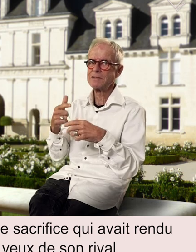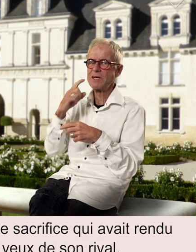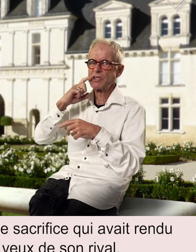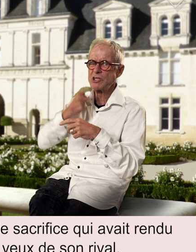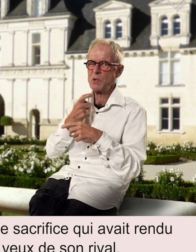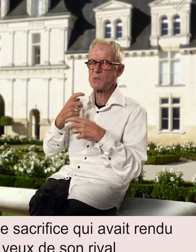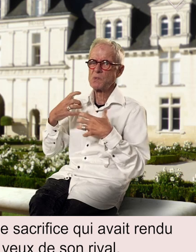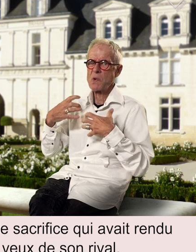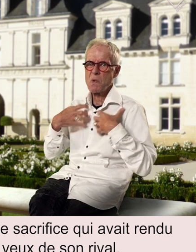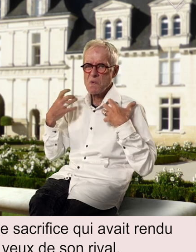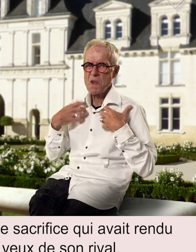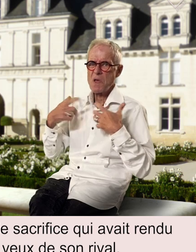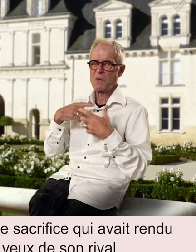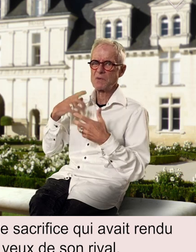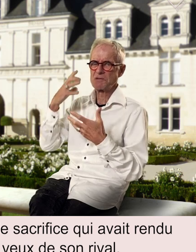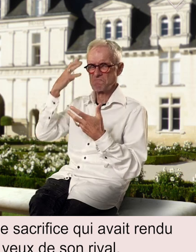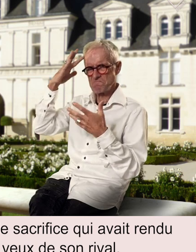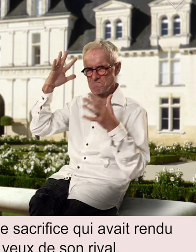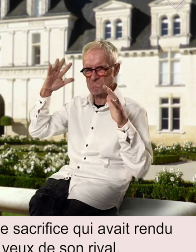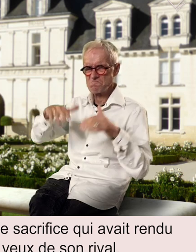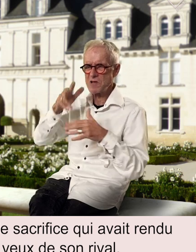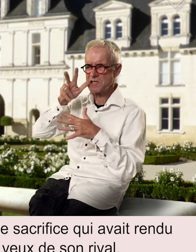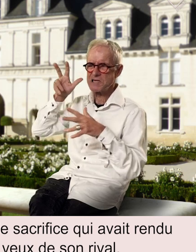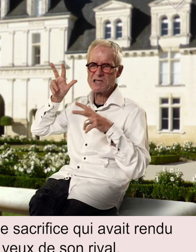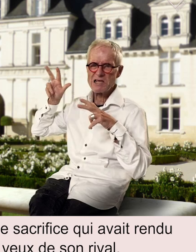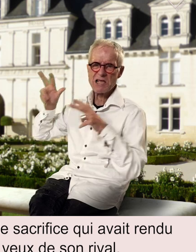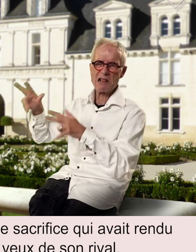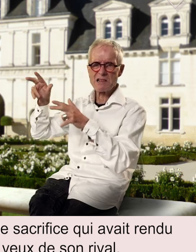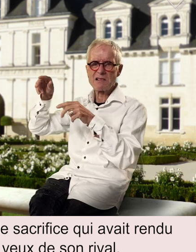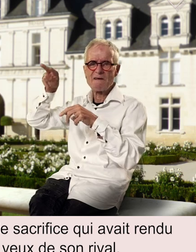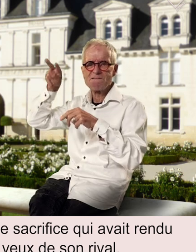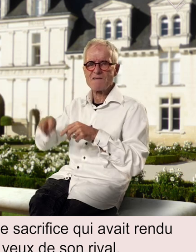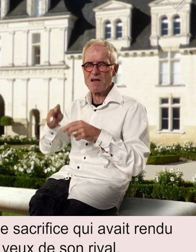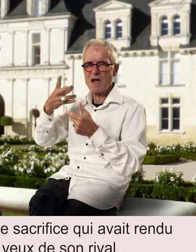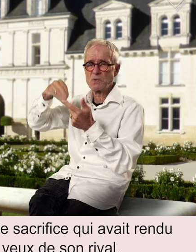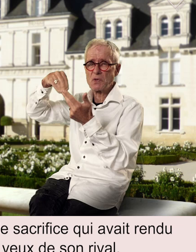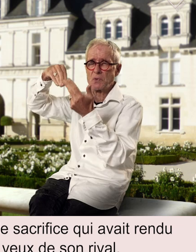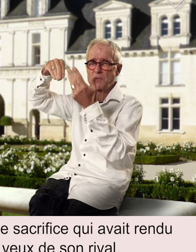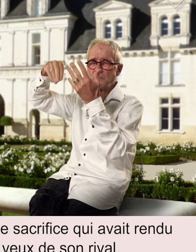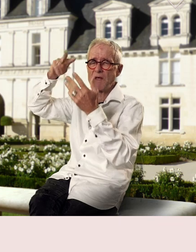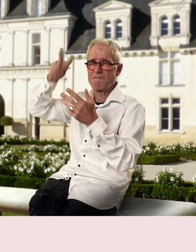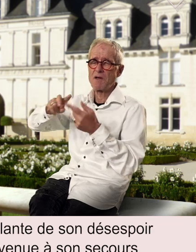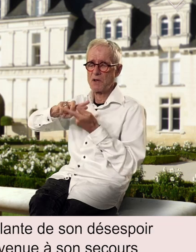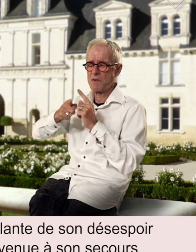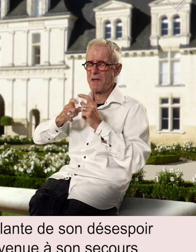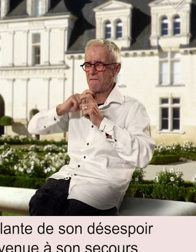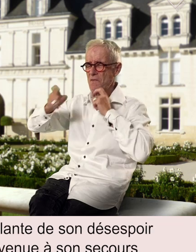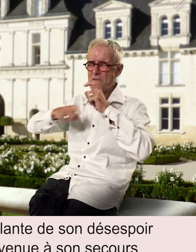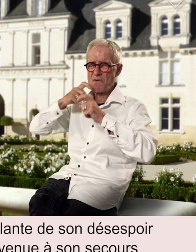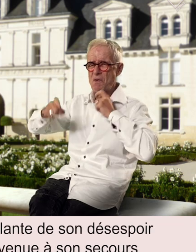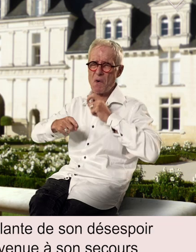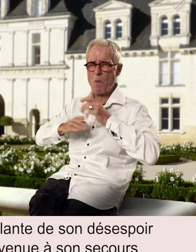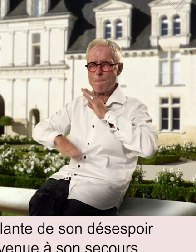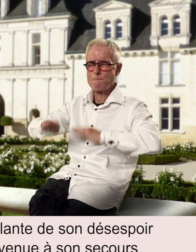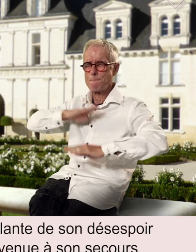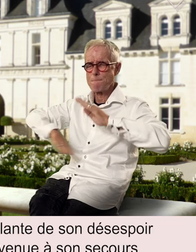se joignant à la haine qu'il avait déjà pour lui fire dans son âme, tout ce qu'on peut imaginer de plus violent, et il eût donné sur